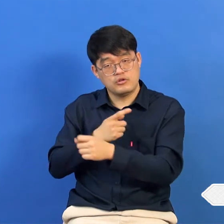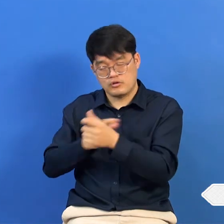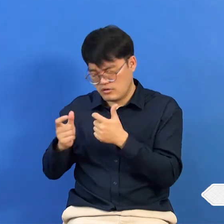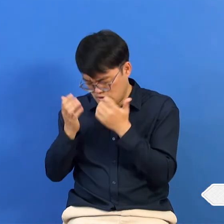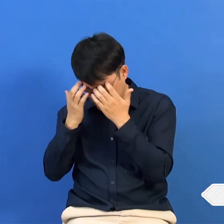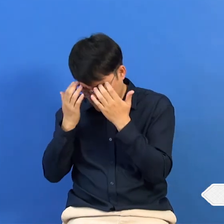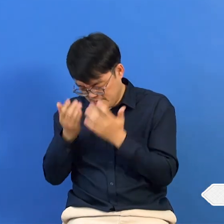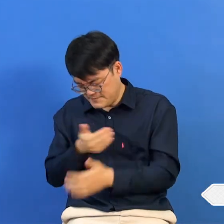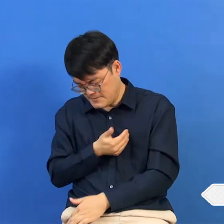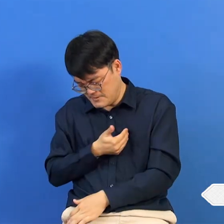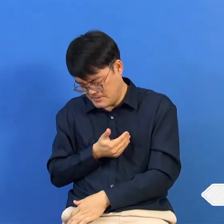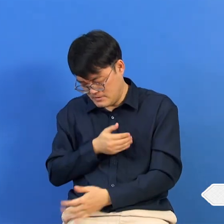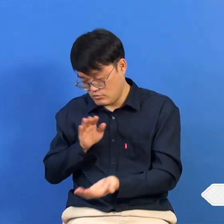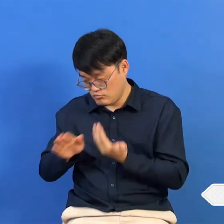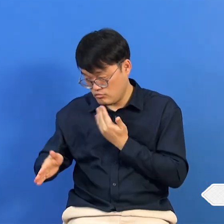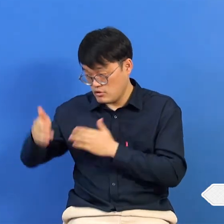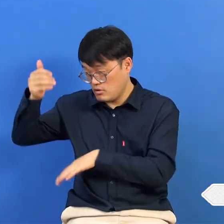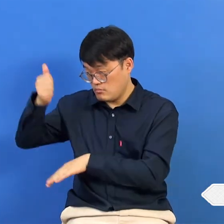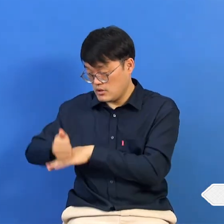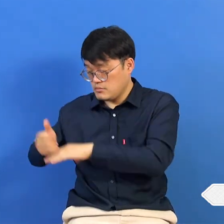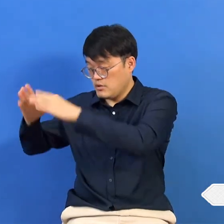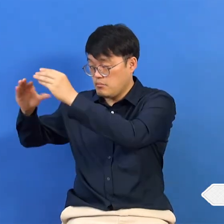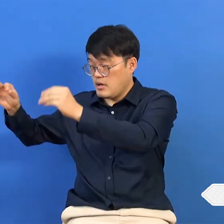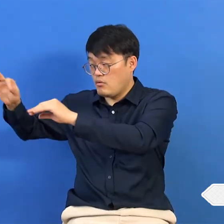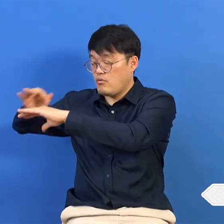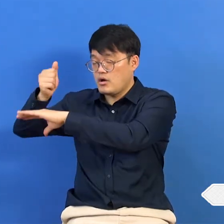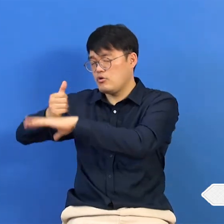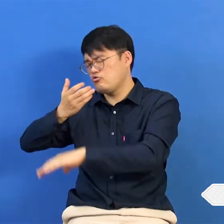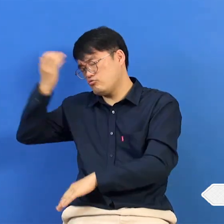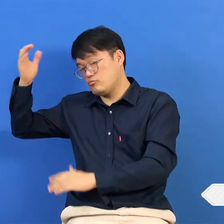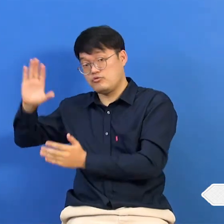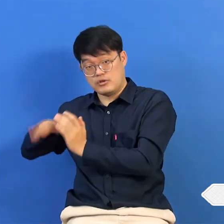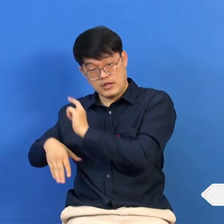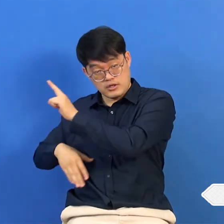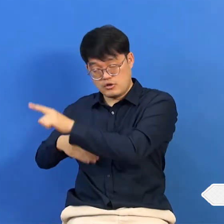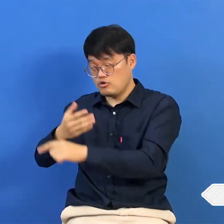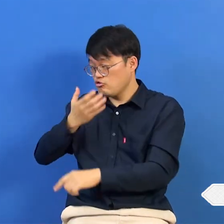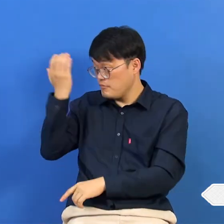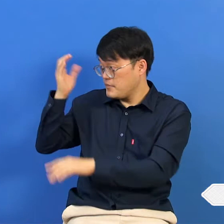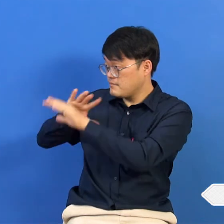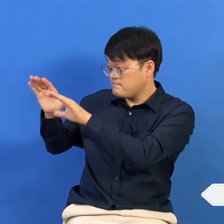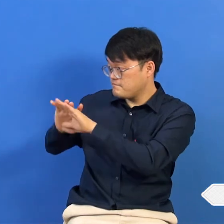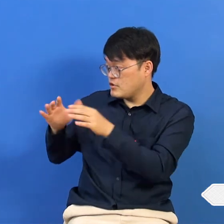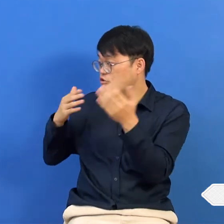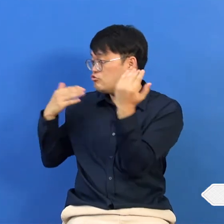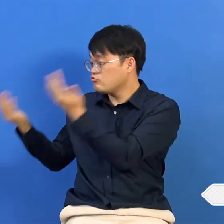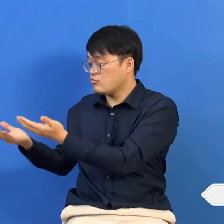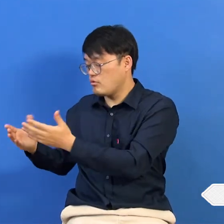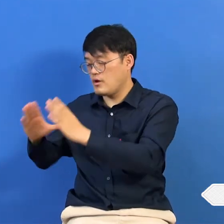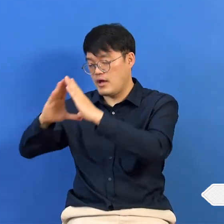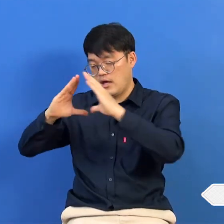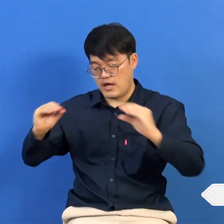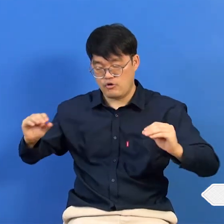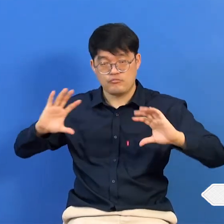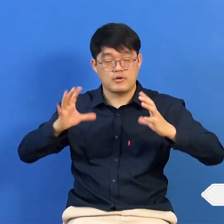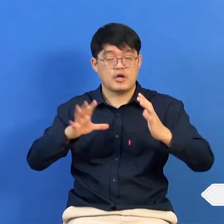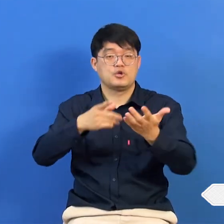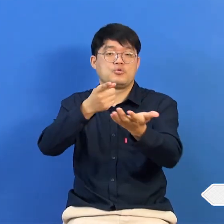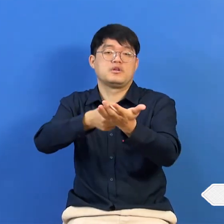때문에 마침내 바로가 꿈을 꿀 때 그걸 해몽할 수가 있었고, 그런 애굽의 총리 대신에 될 수 있었습니다.